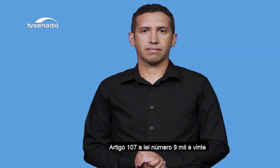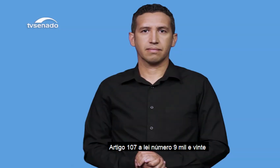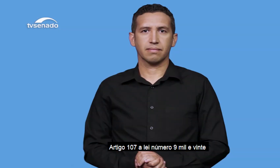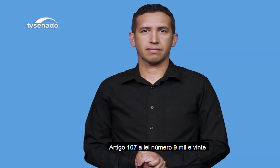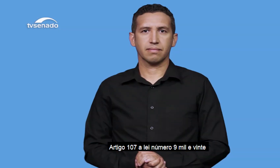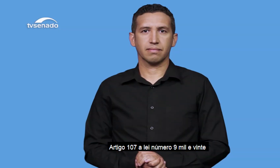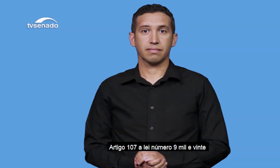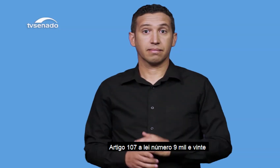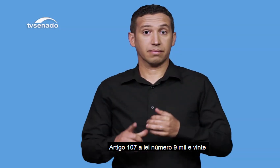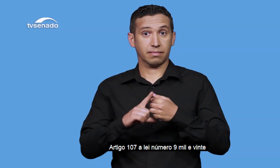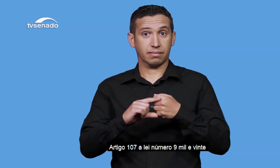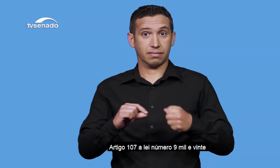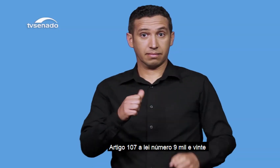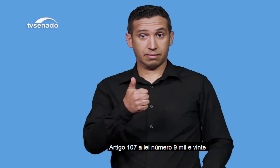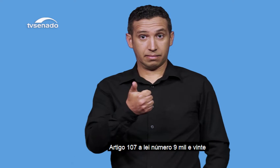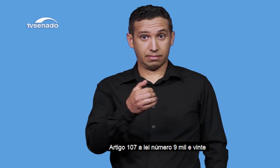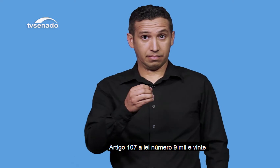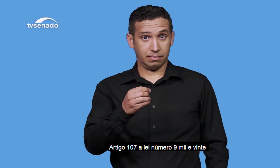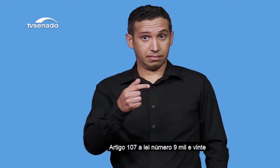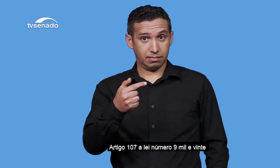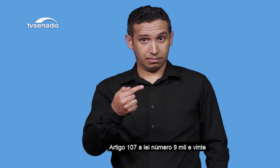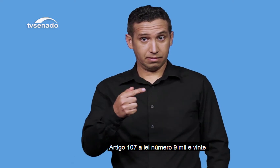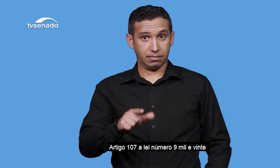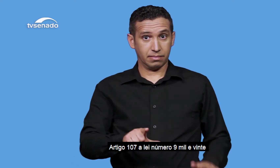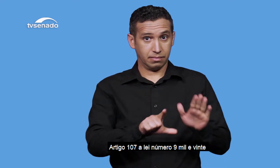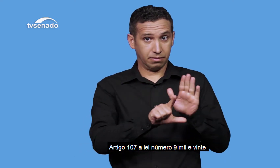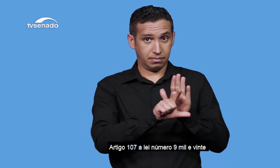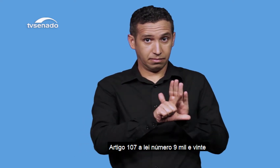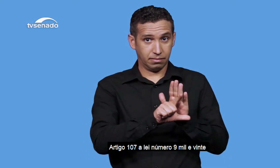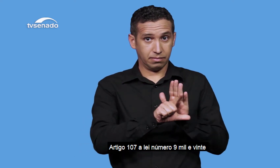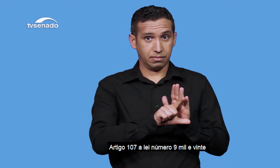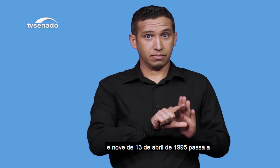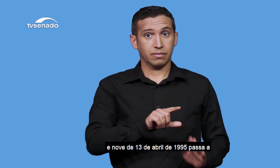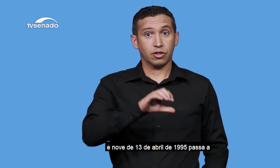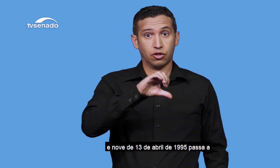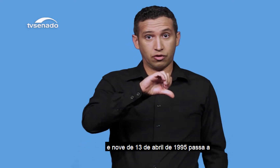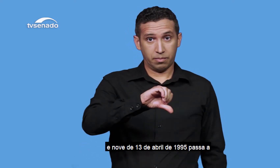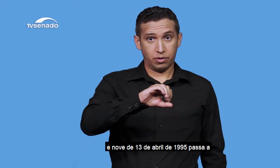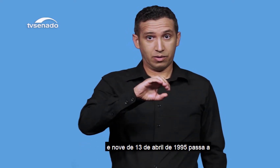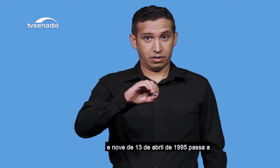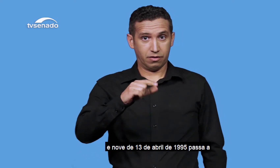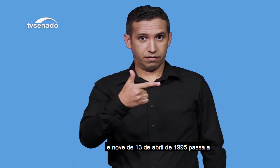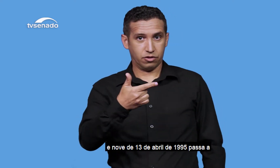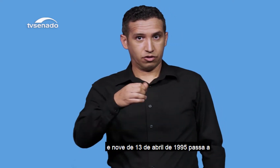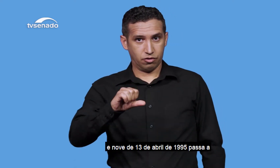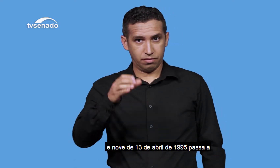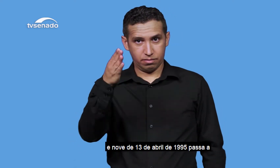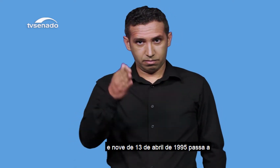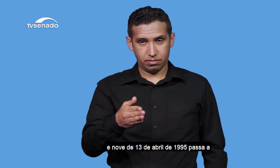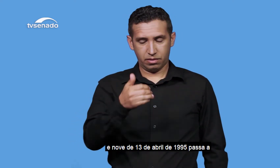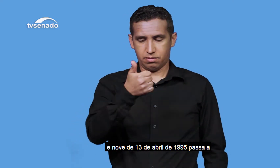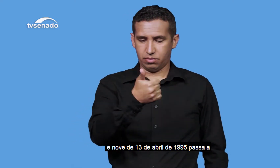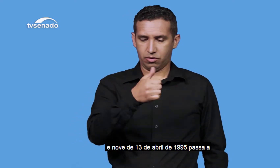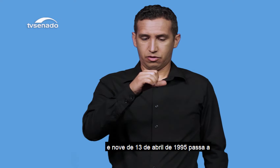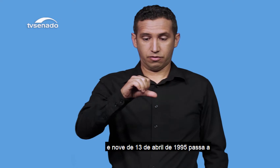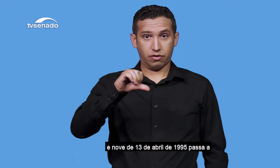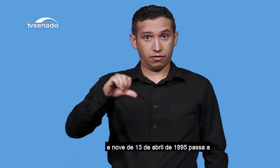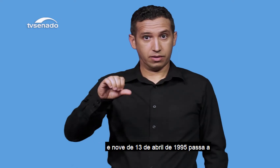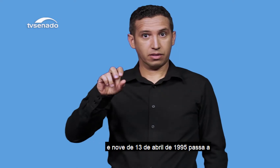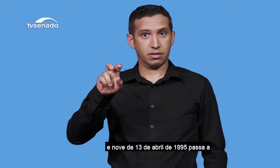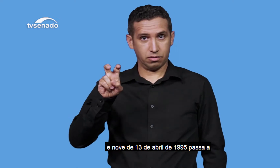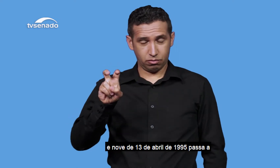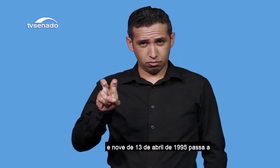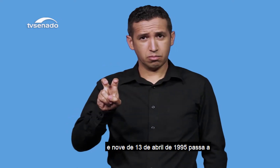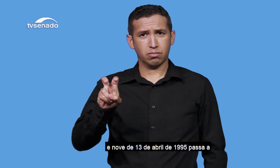o artigo 107 a lei número 9 mil e vinte e nove de 13 de abril de 1995